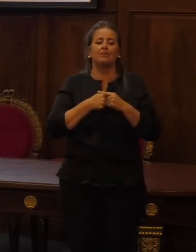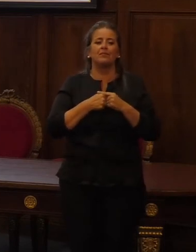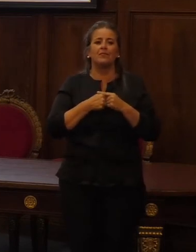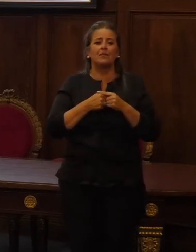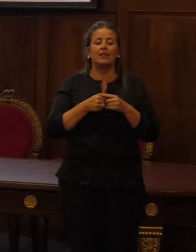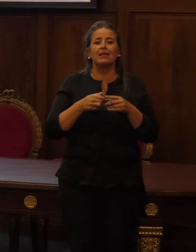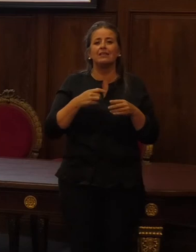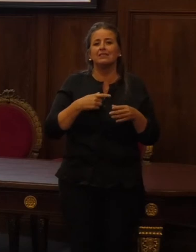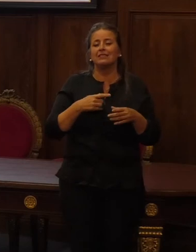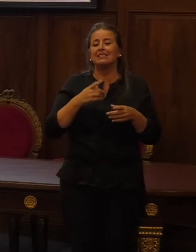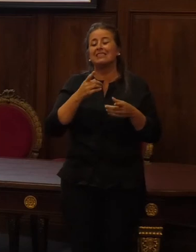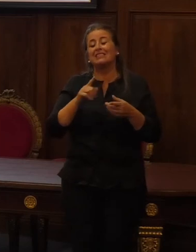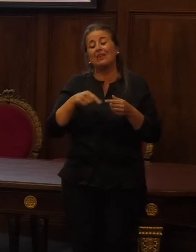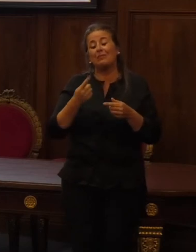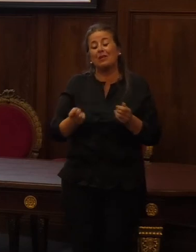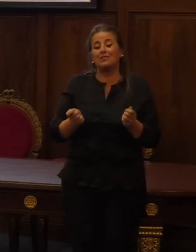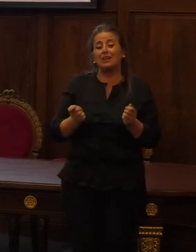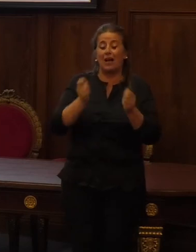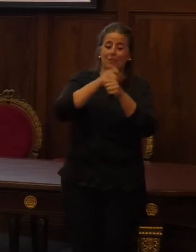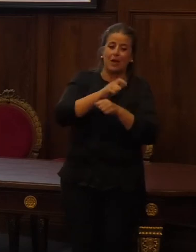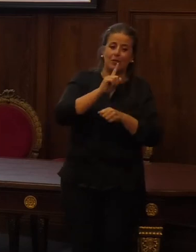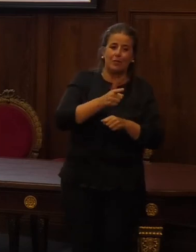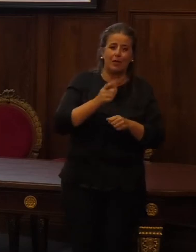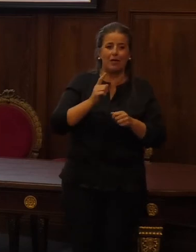Y después nos tuvimos que ir porque quedó Facultad de Ciencias.